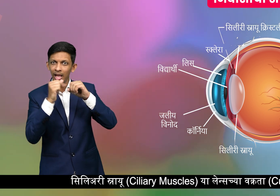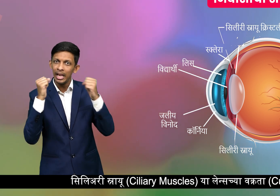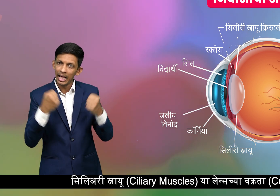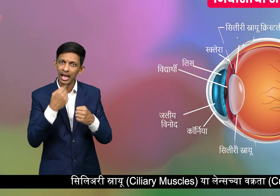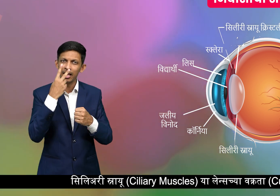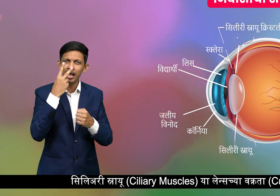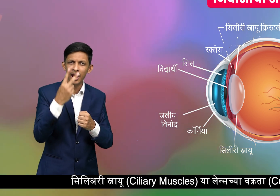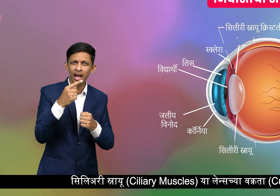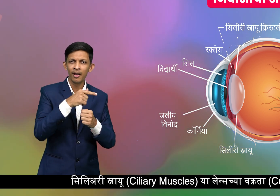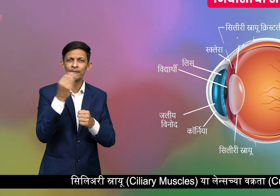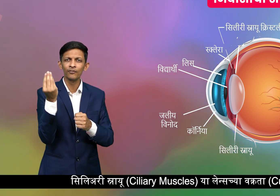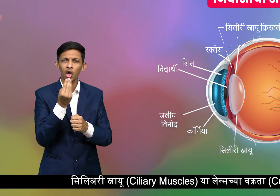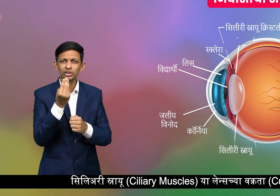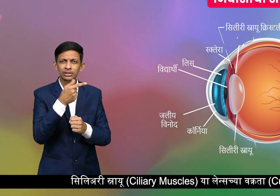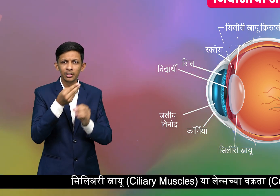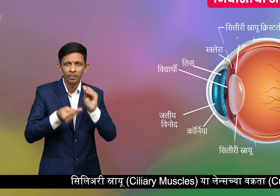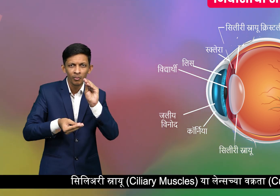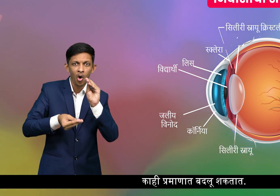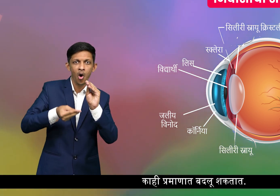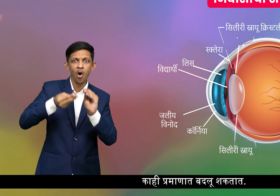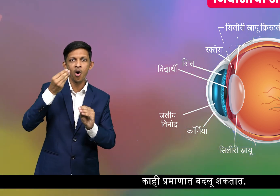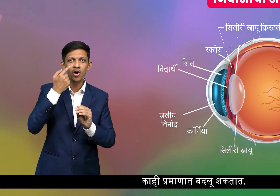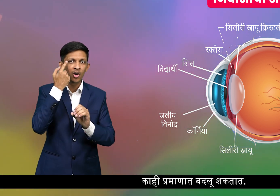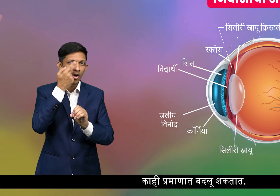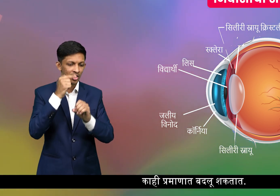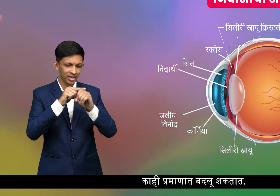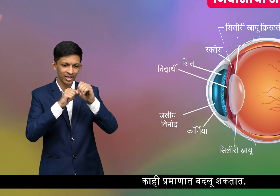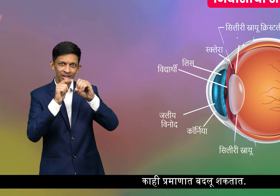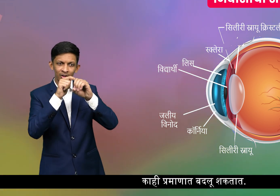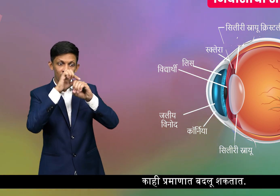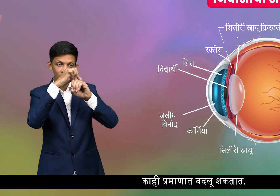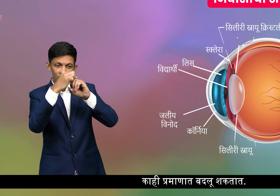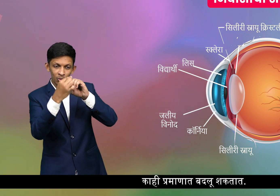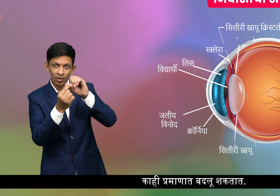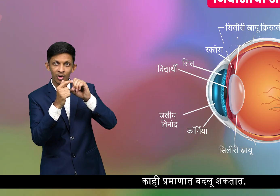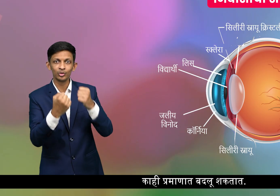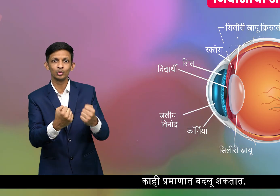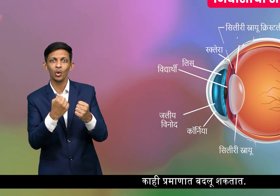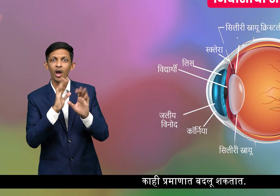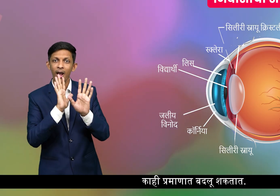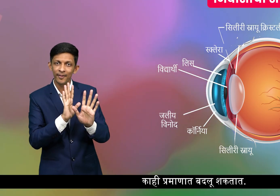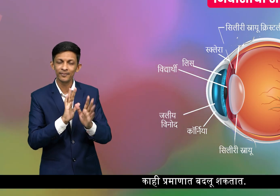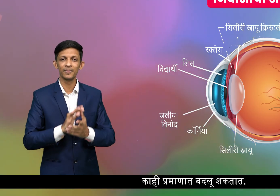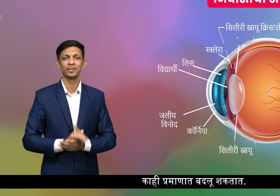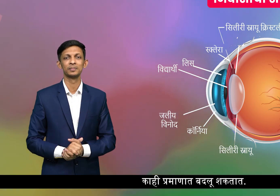सिलिअरी स्नायू या लेन्सच्या वक्रता काही प्रमाणात बदलू शकतात.